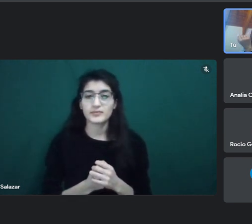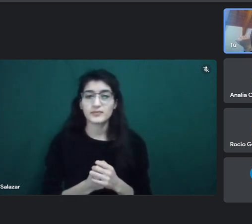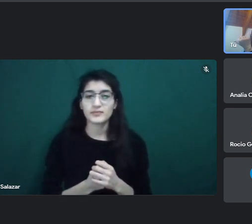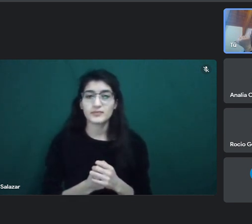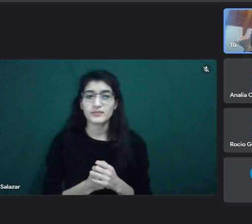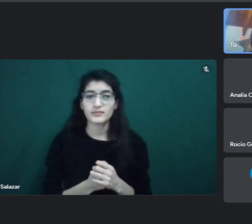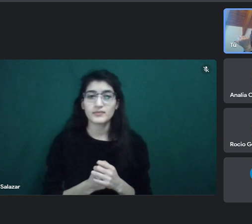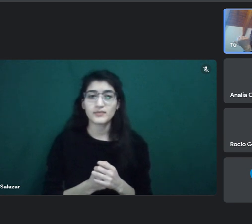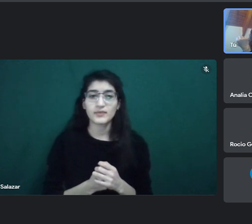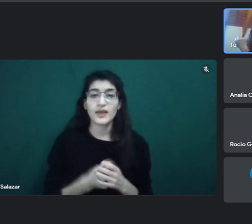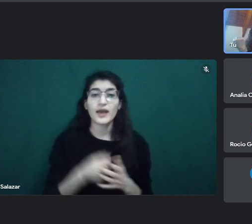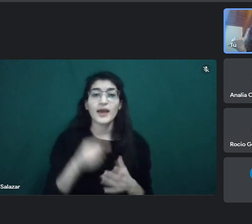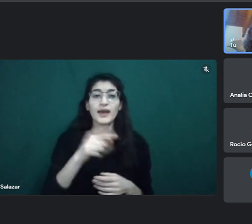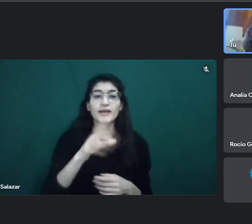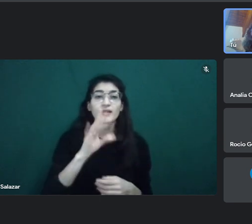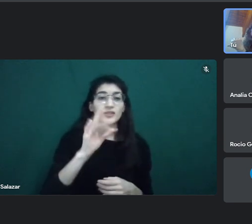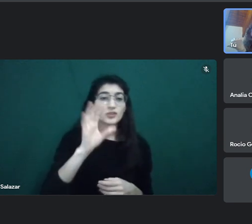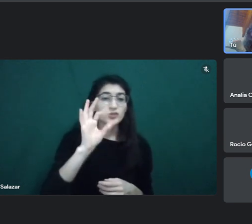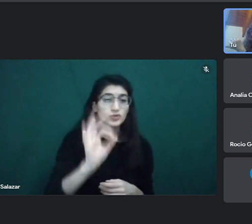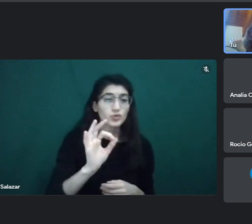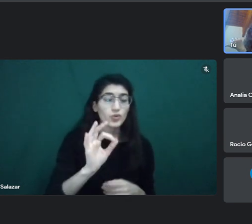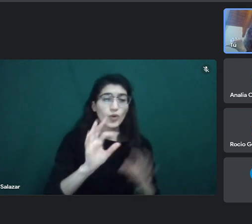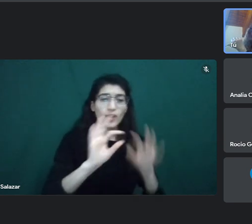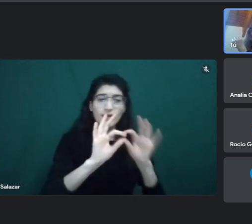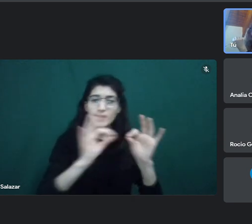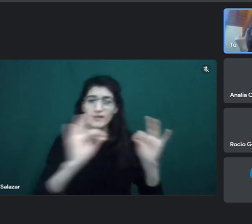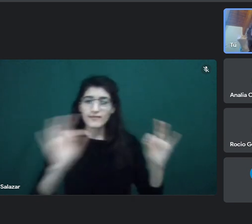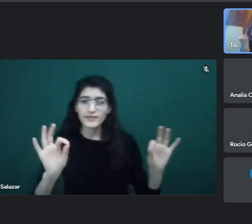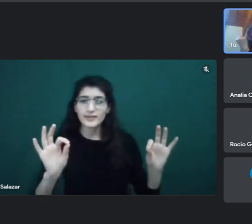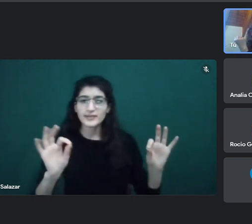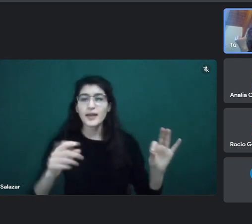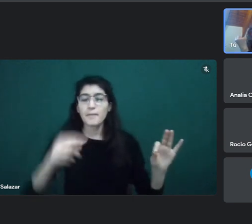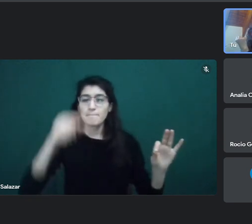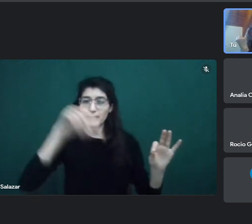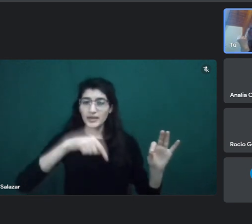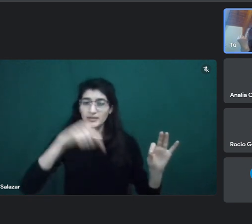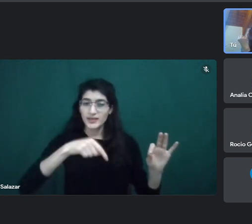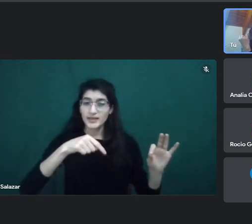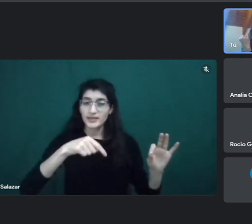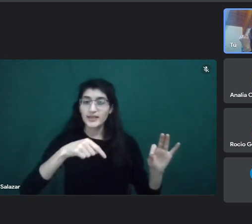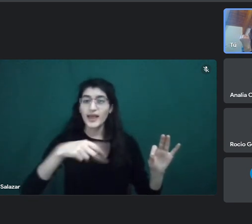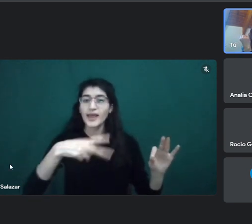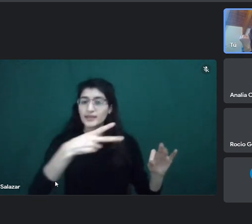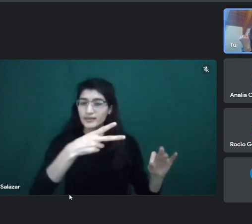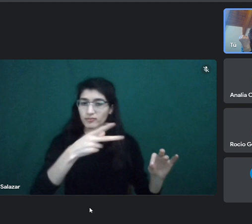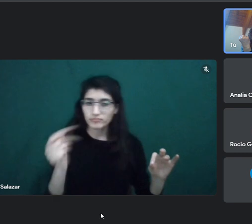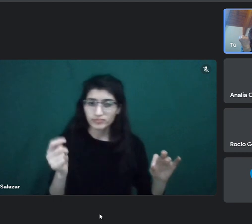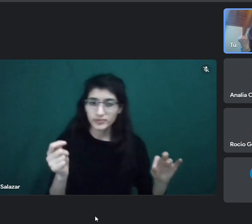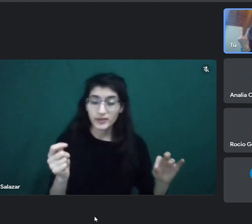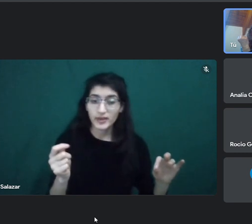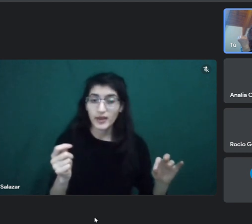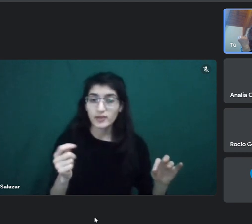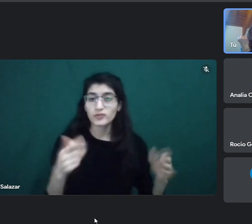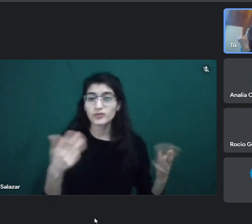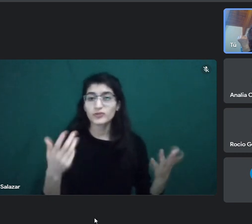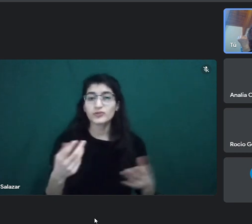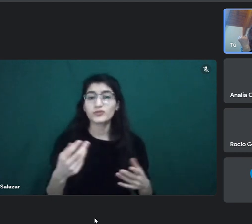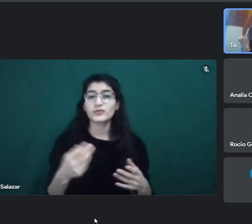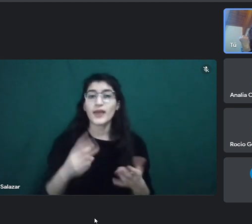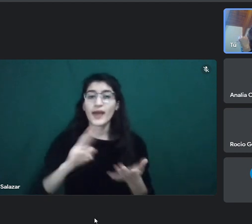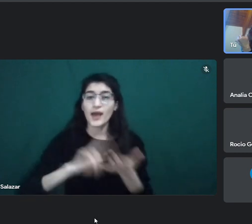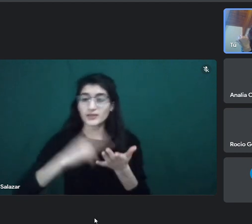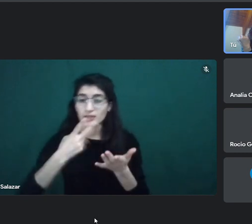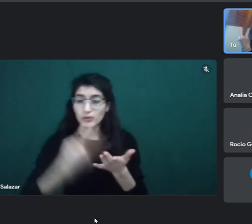do? Que la frase está en presente y que está negada, o sea, no obtiene la traducción. Los pacientes